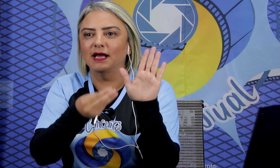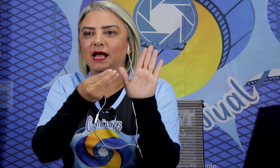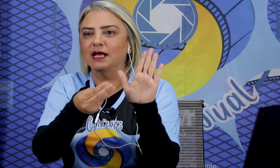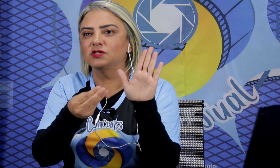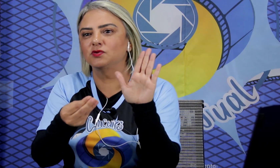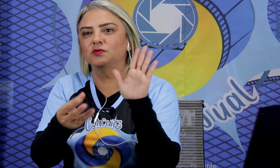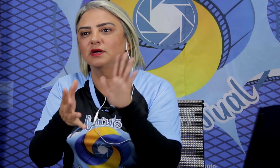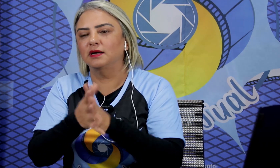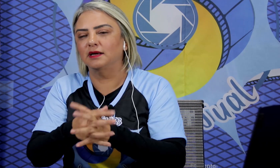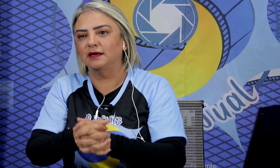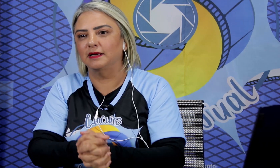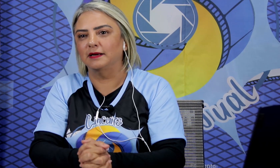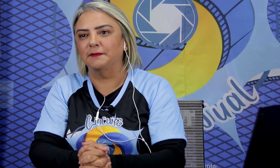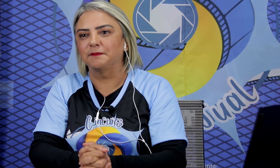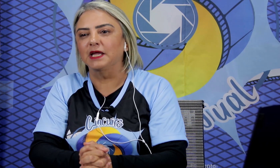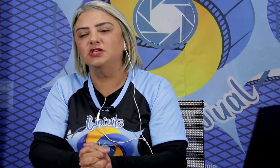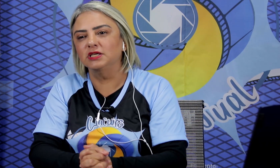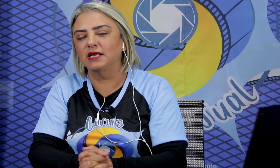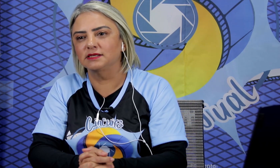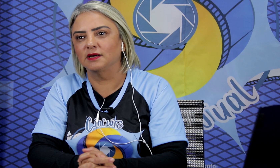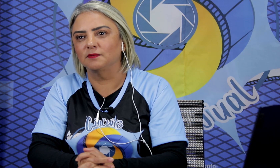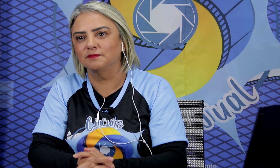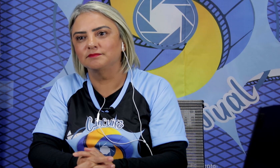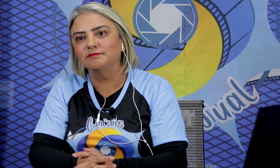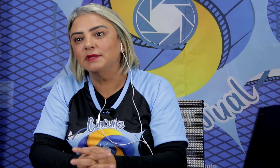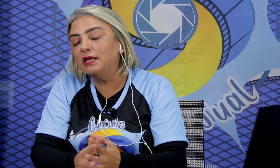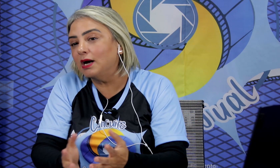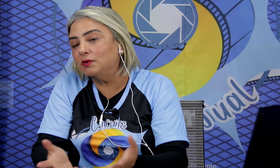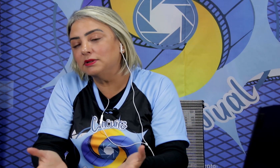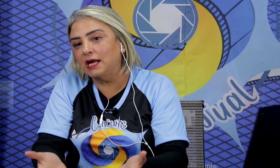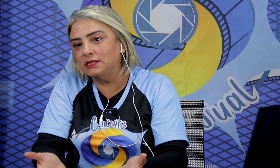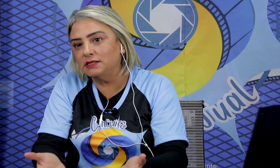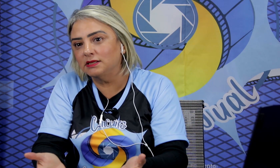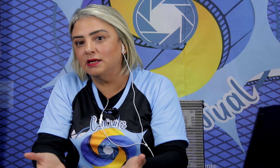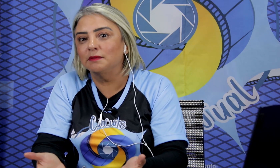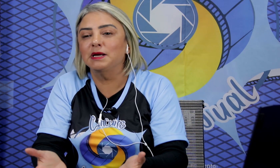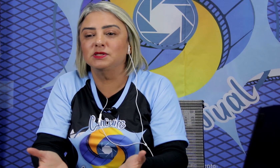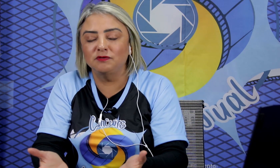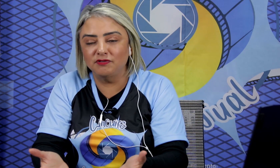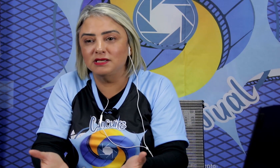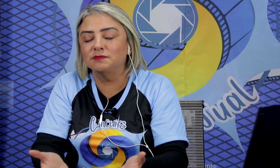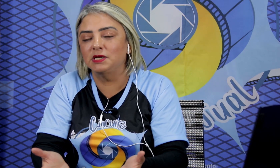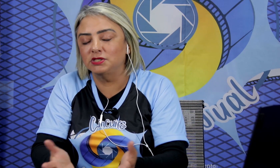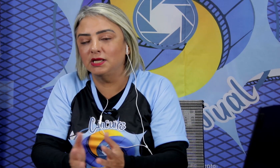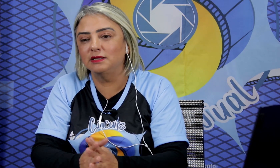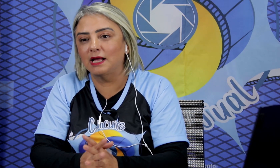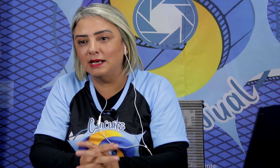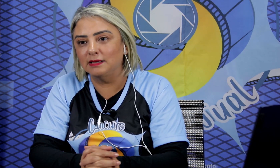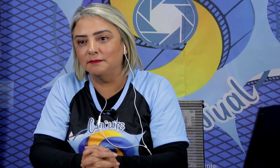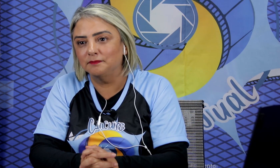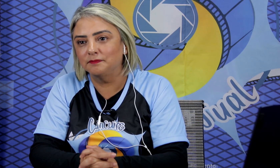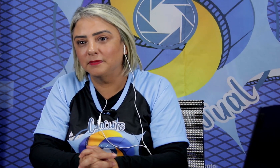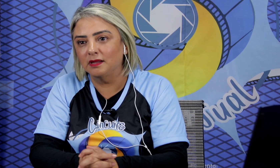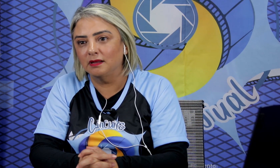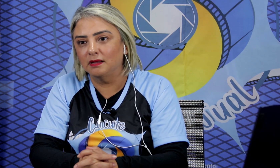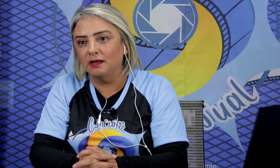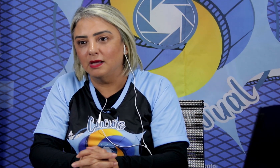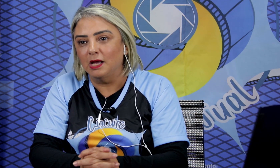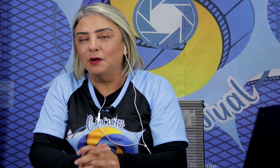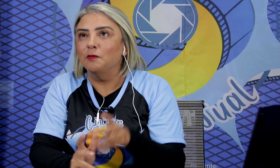a sua indignação. E acontece. Mas eu, infelizmente, tenho que estar ali. Uma